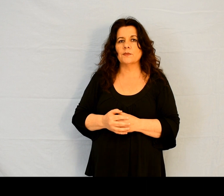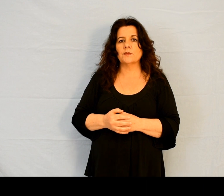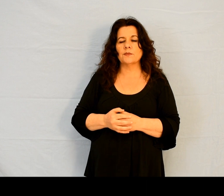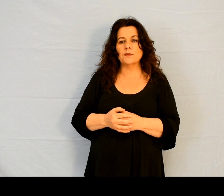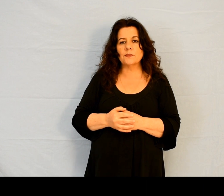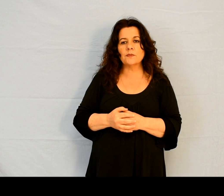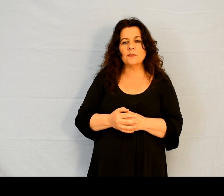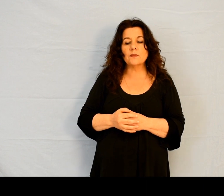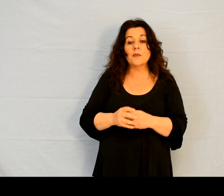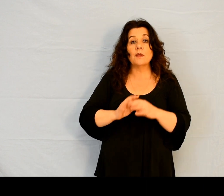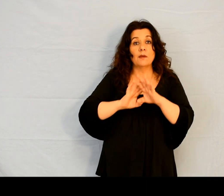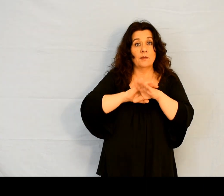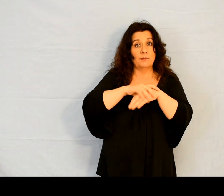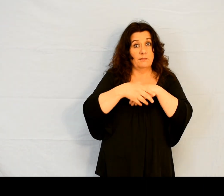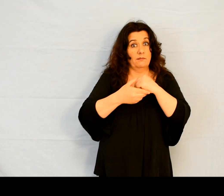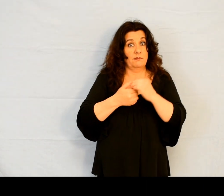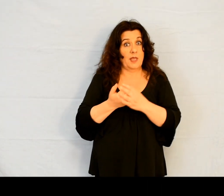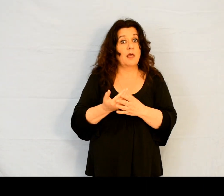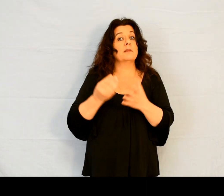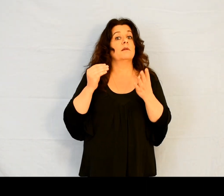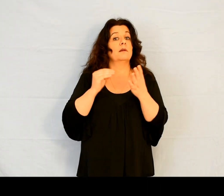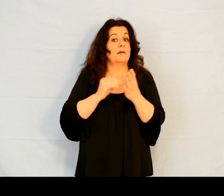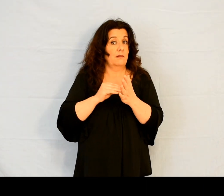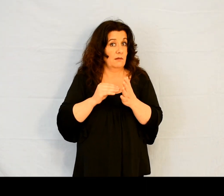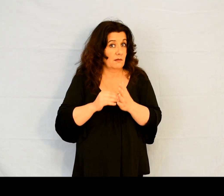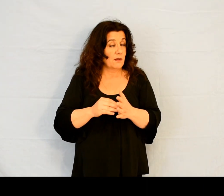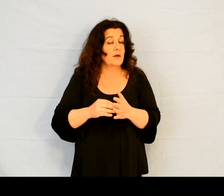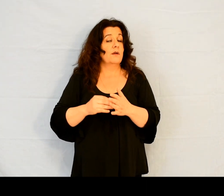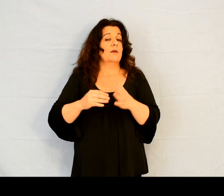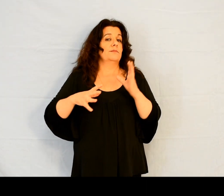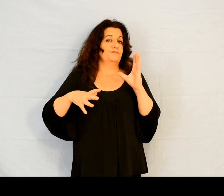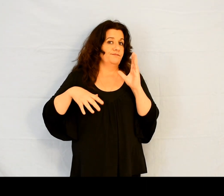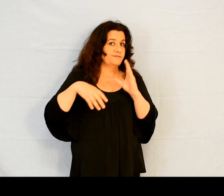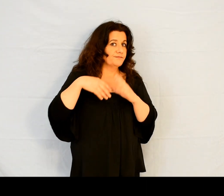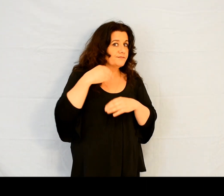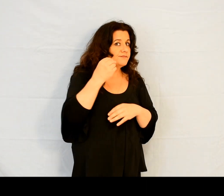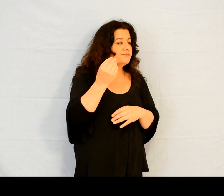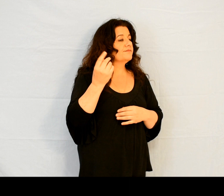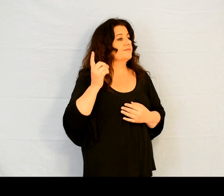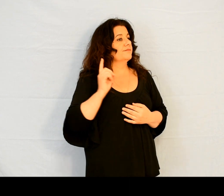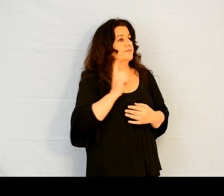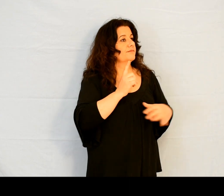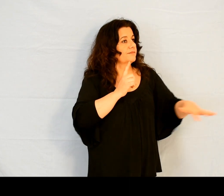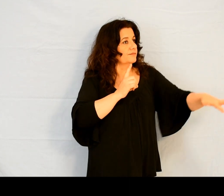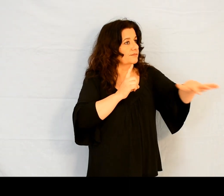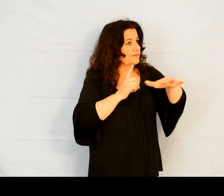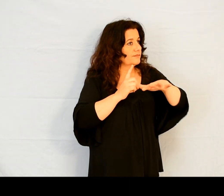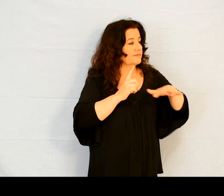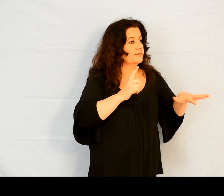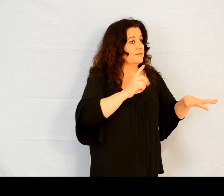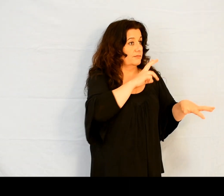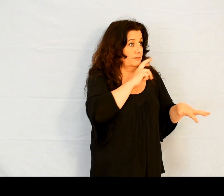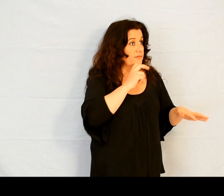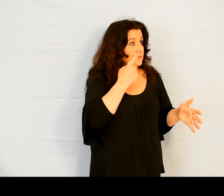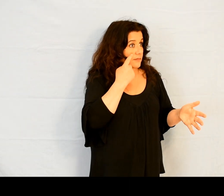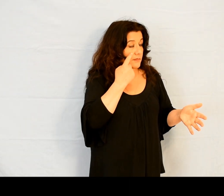Pilate, de nouveau, sortit dehors et leur dit « Voyez, je vous l'amène